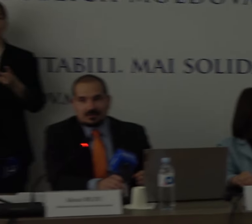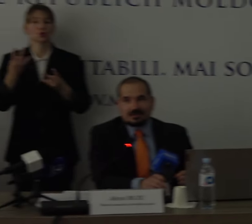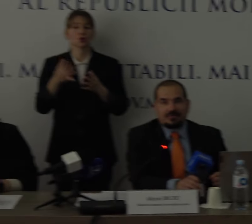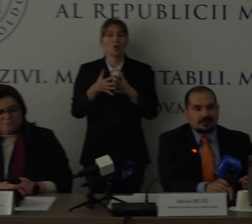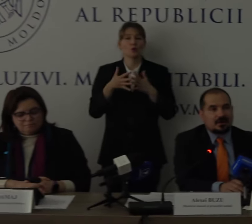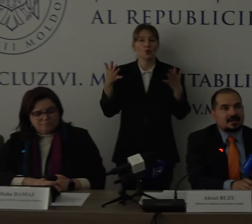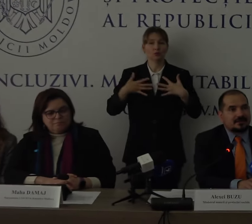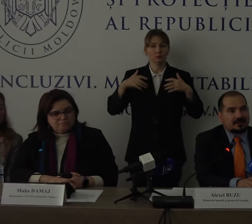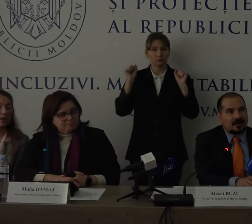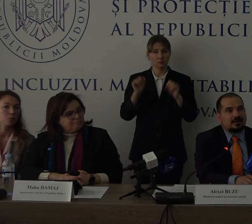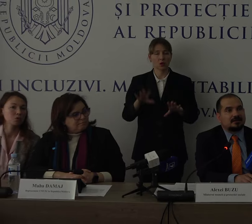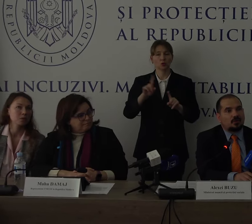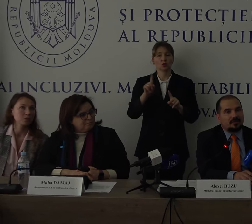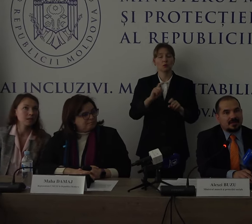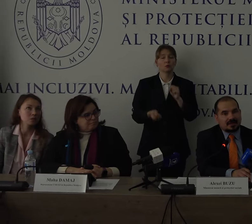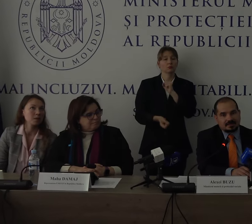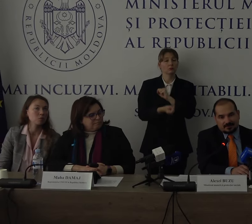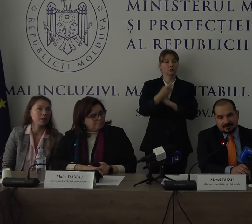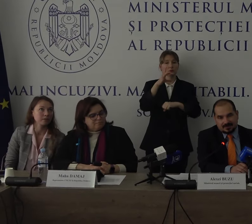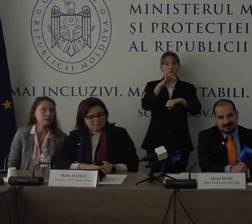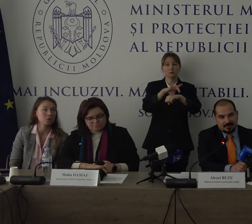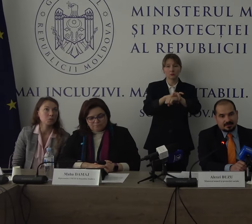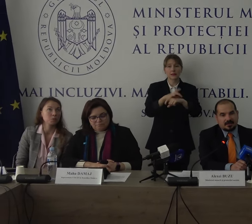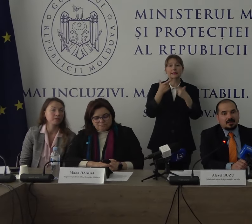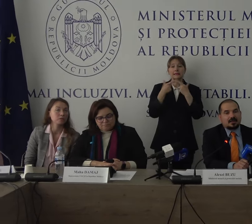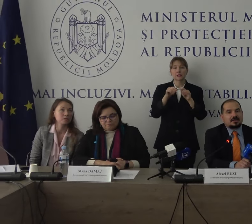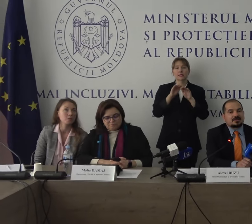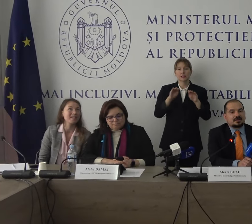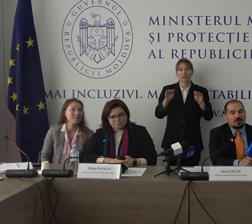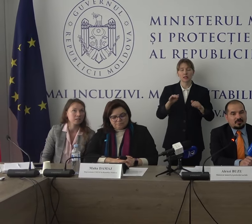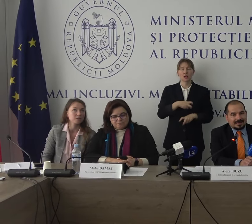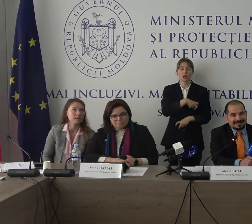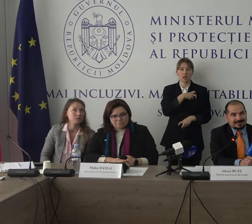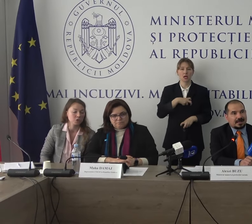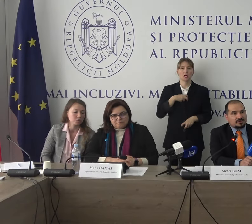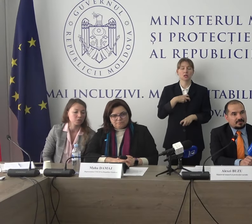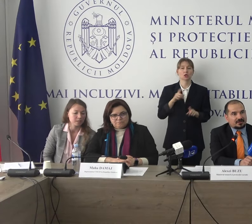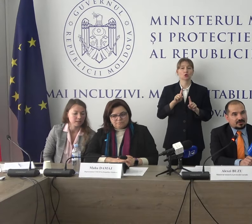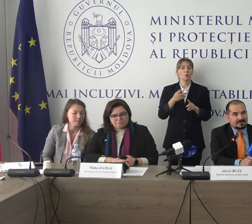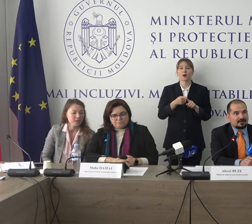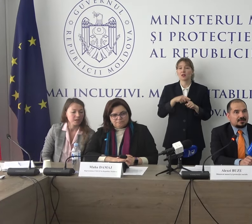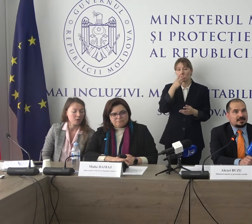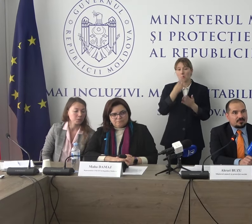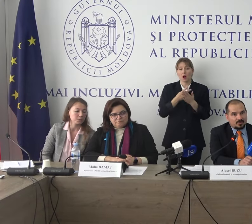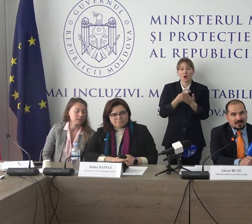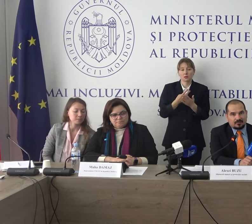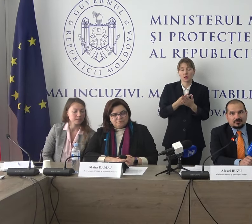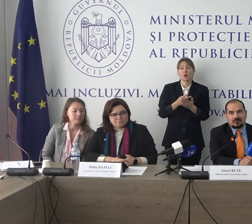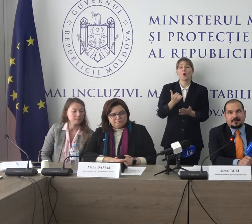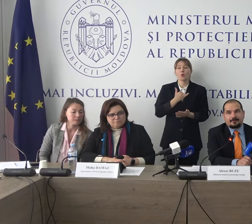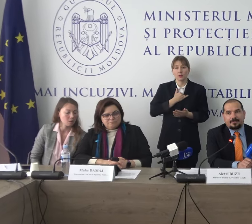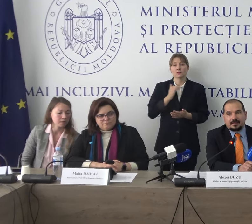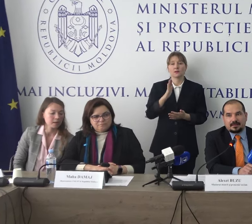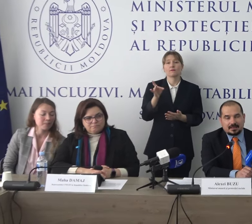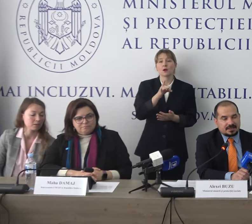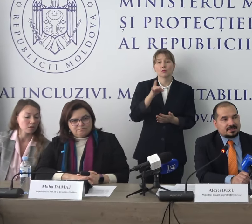mai mult efort pentru a identifica copiii care se află în situații de risc. Și cât nu a părea de straniu și paradoxal, în Republica